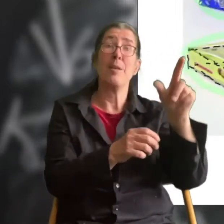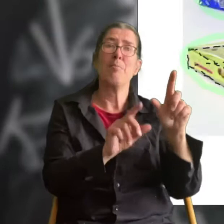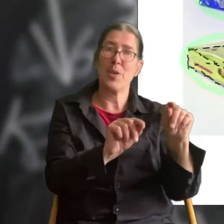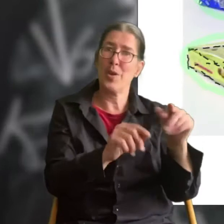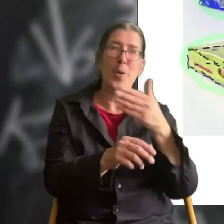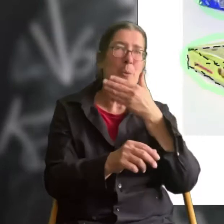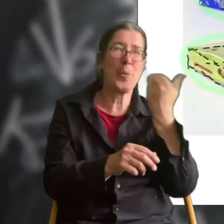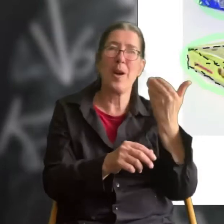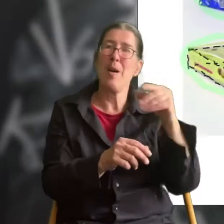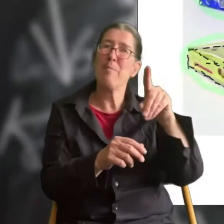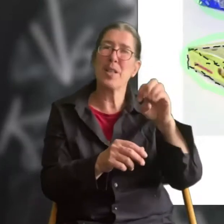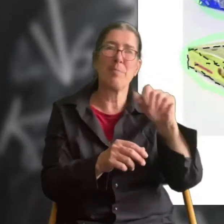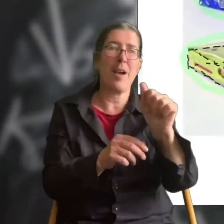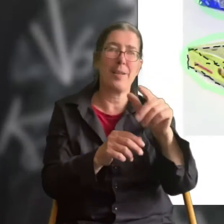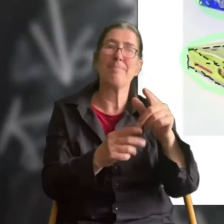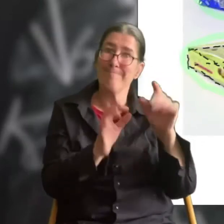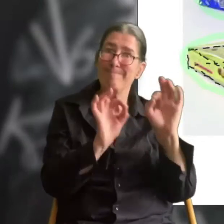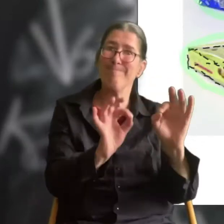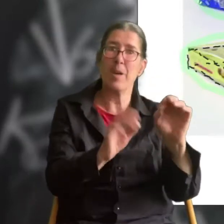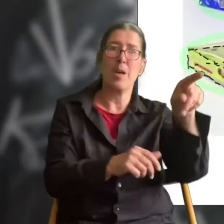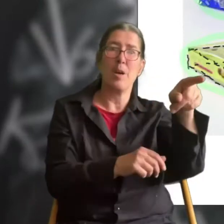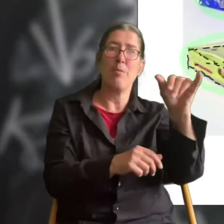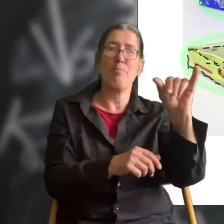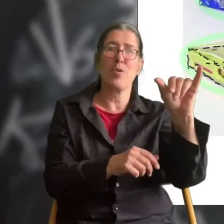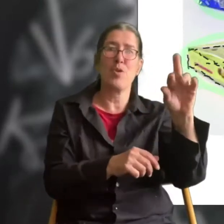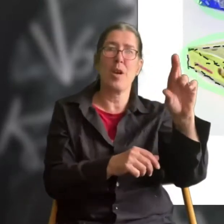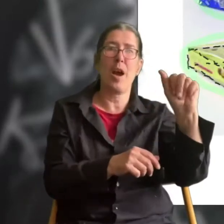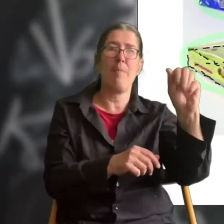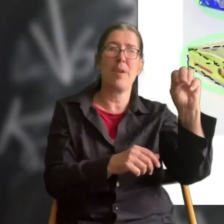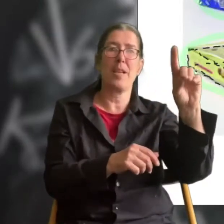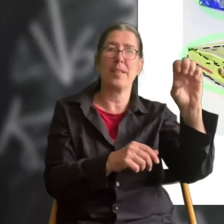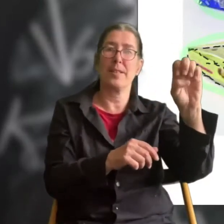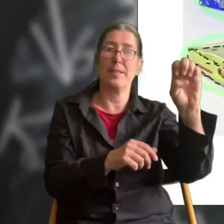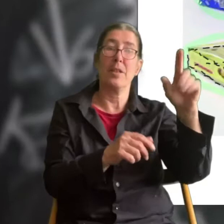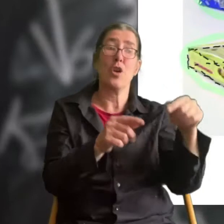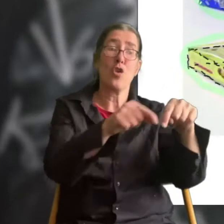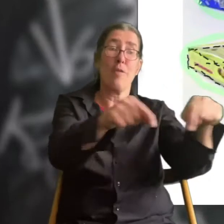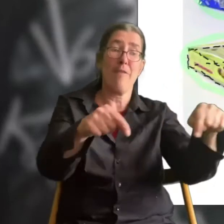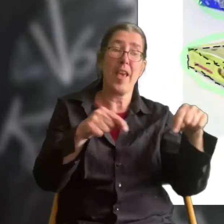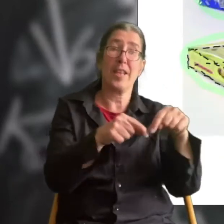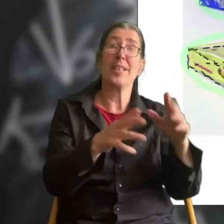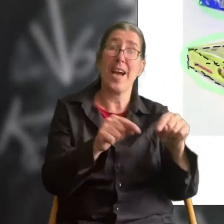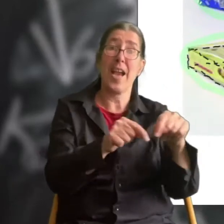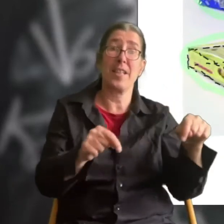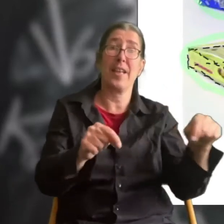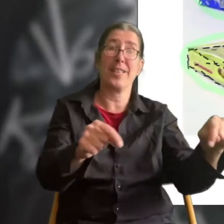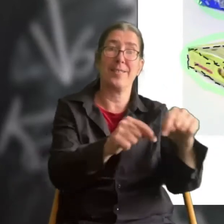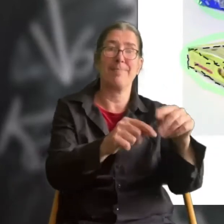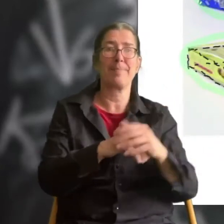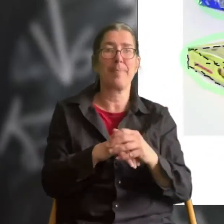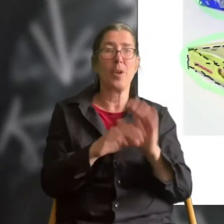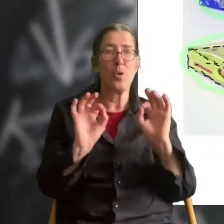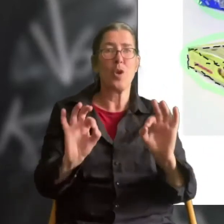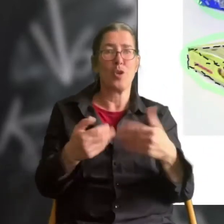Und das ist kein Prisma, sondern eine Pyramide, genauer gesagt eine Pyramide mit einer rechteckigen Grundfläche.